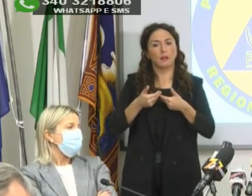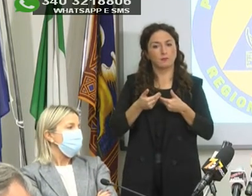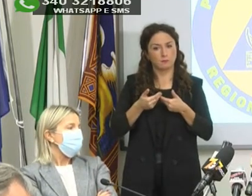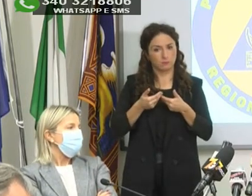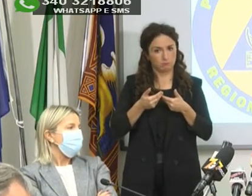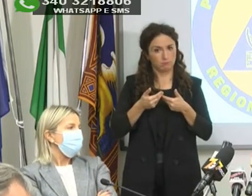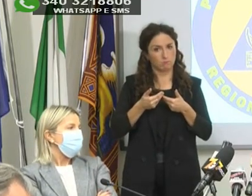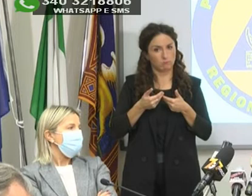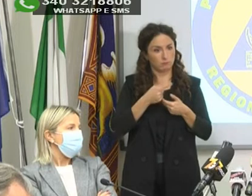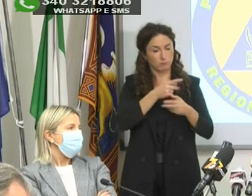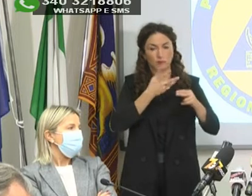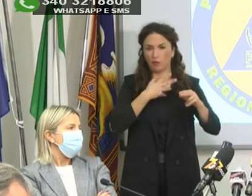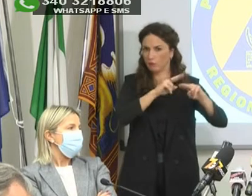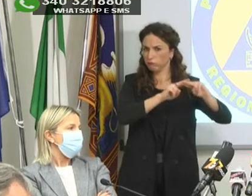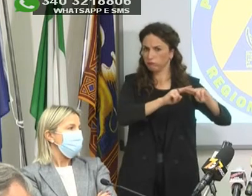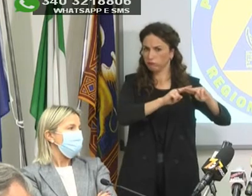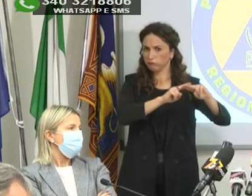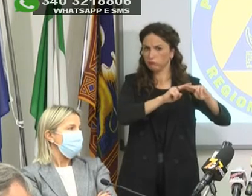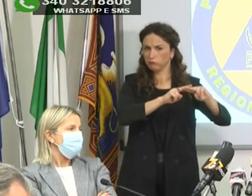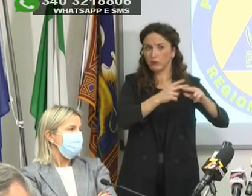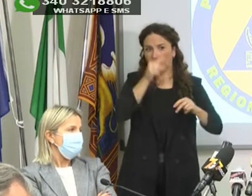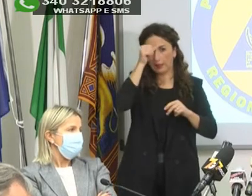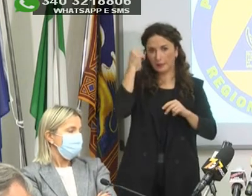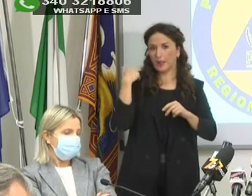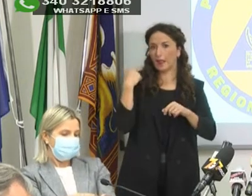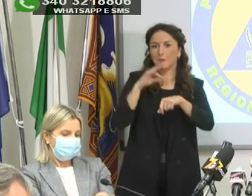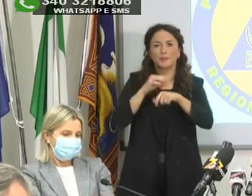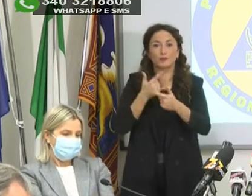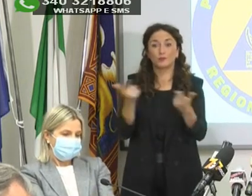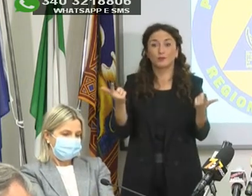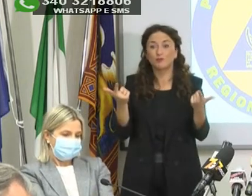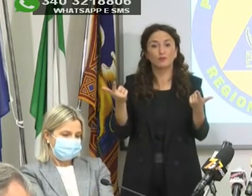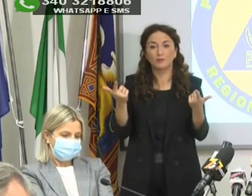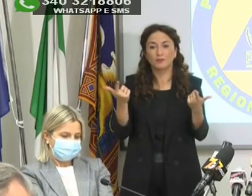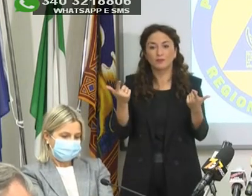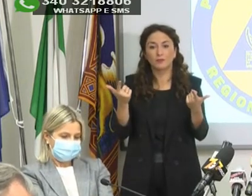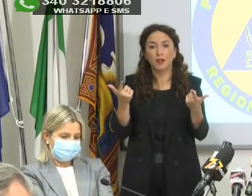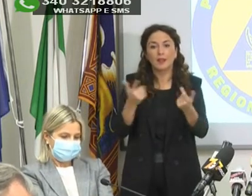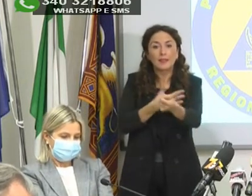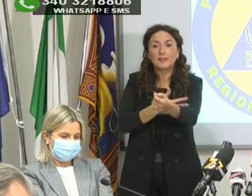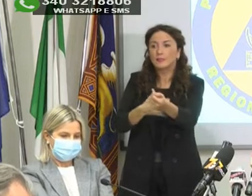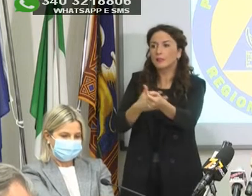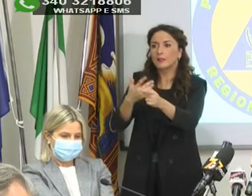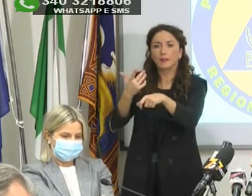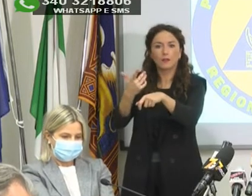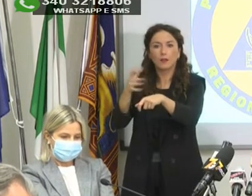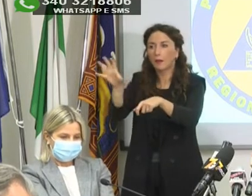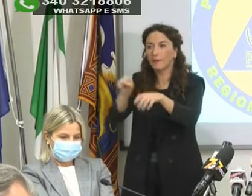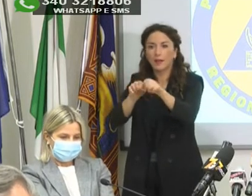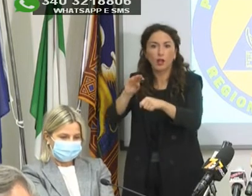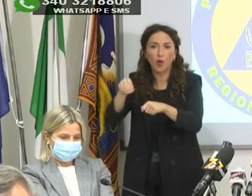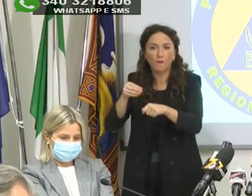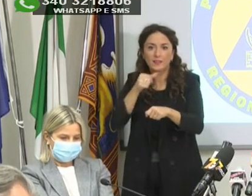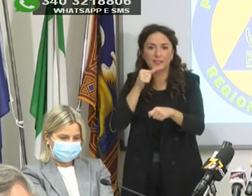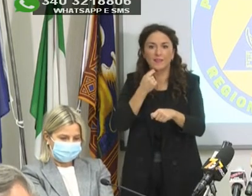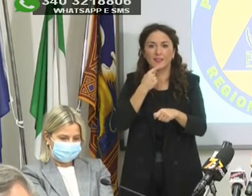ancora in emoteca, che sia chiaro. Ovvio che quest'estate non avevamo pazienti, cioè non è che puoi prendere il sangue da chi non si ammala, devi prenderlo da chi si è